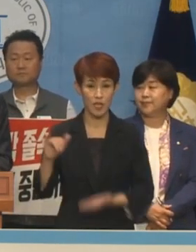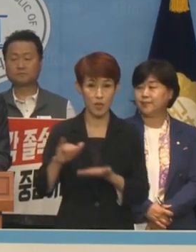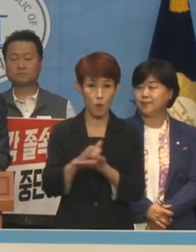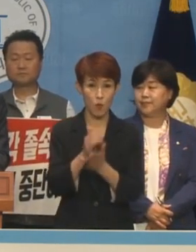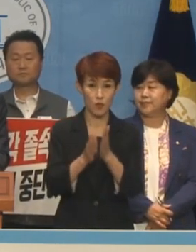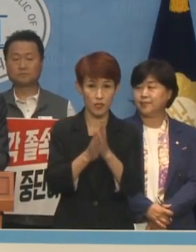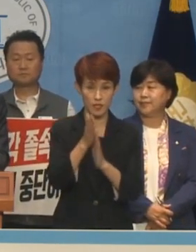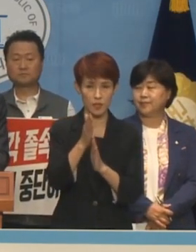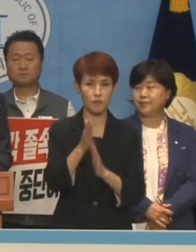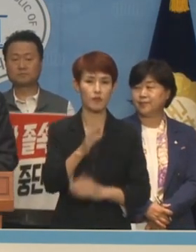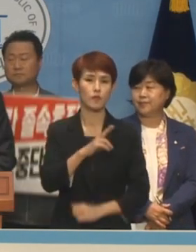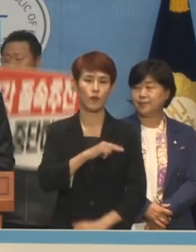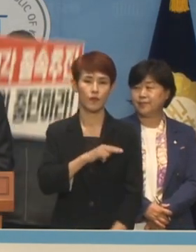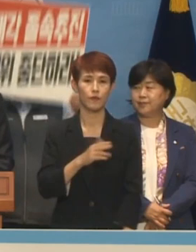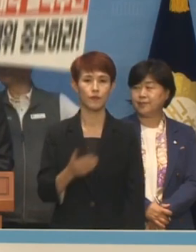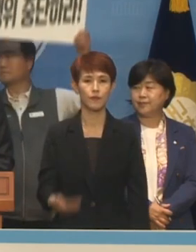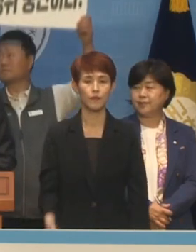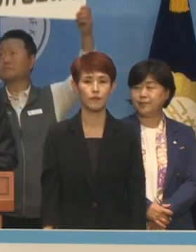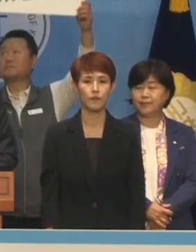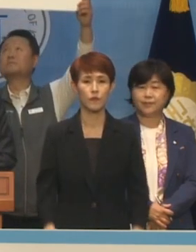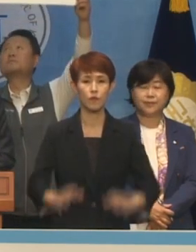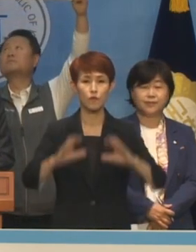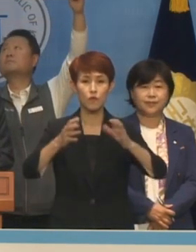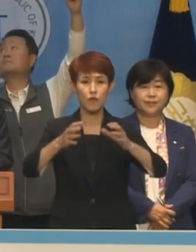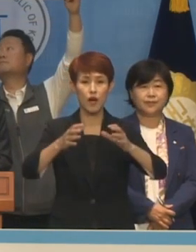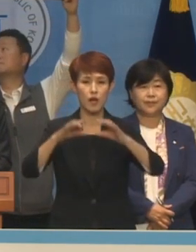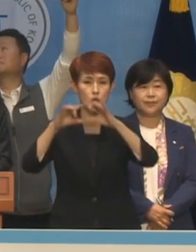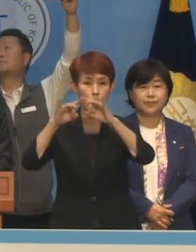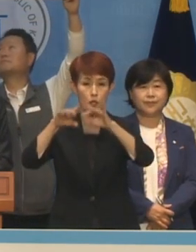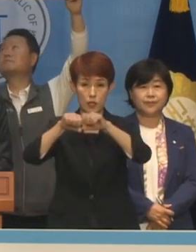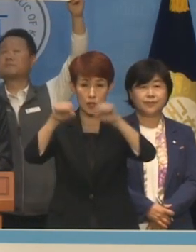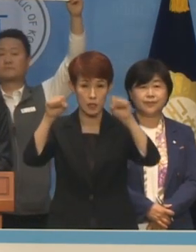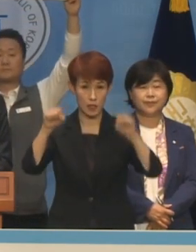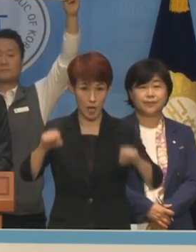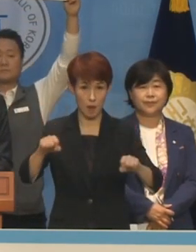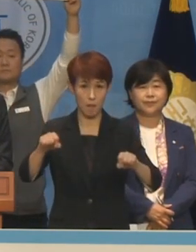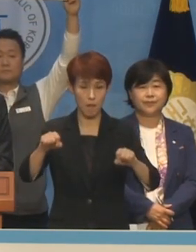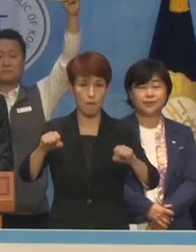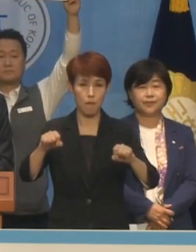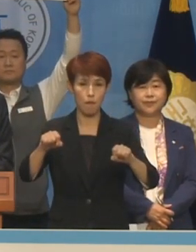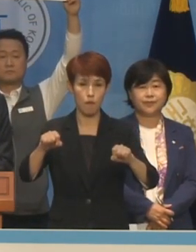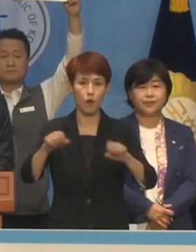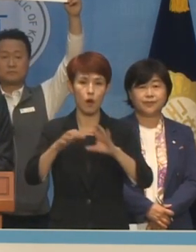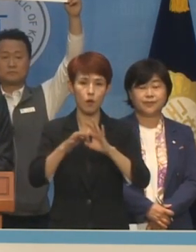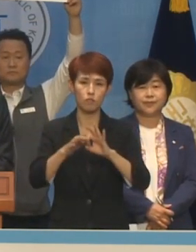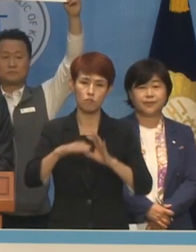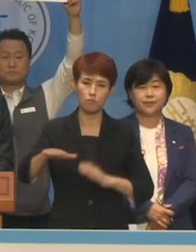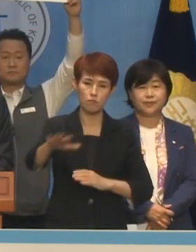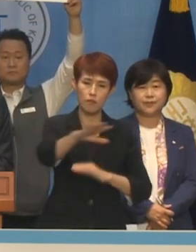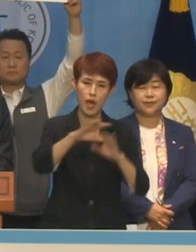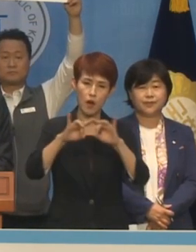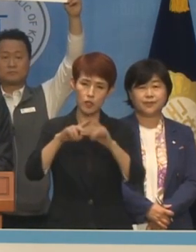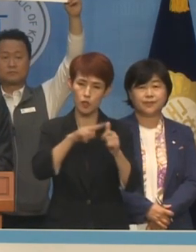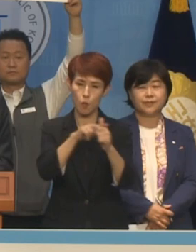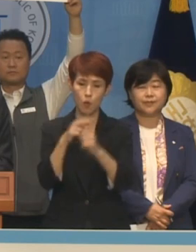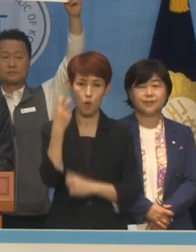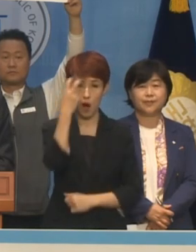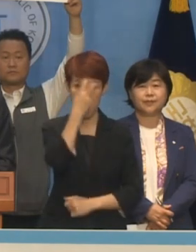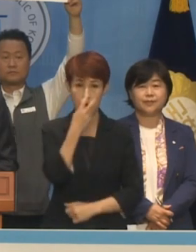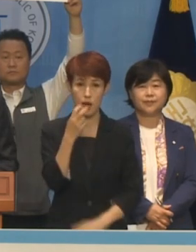김포시갑의 김주영 의원입니다. 국가 전력 시스템을 제어하고 국가의 전반적인 에너지 정보를